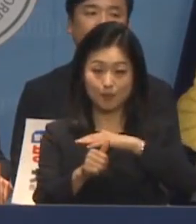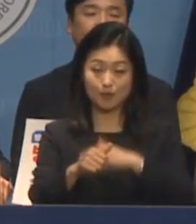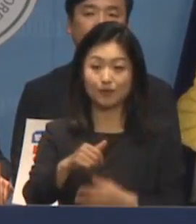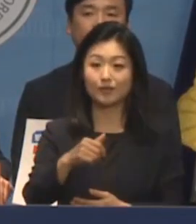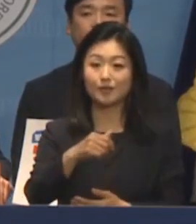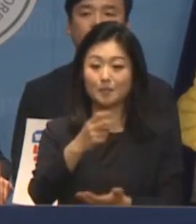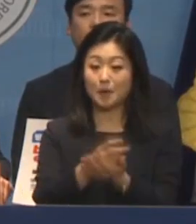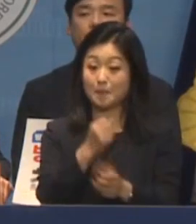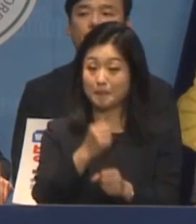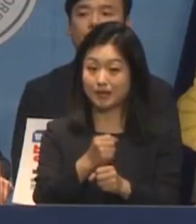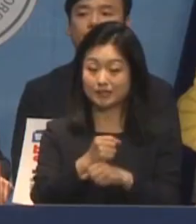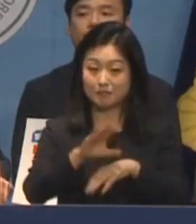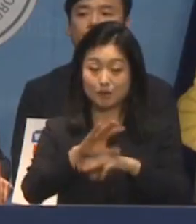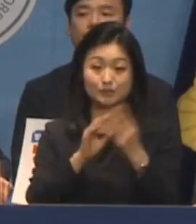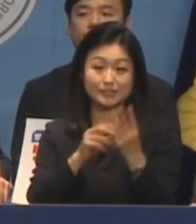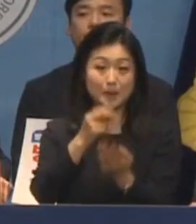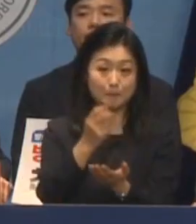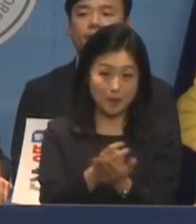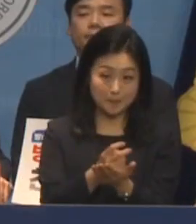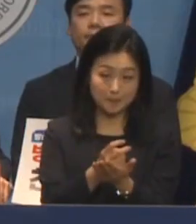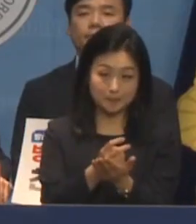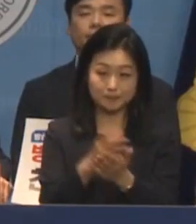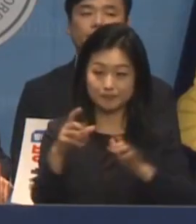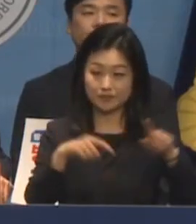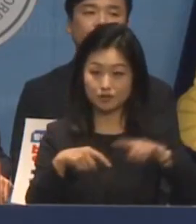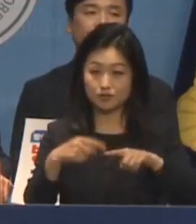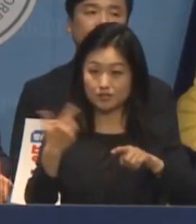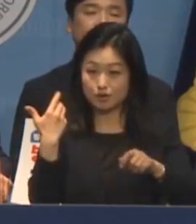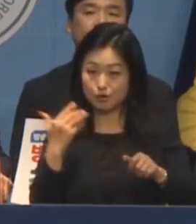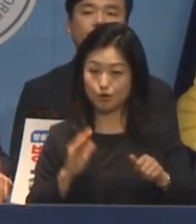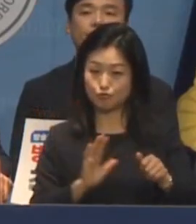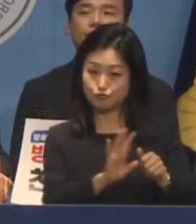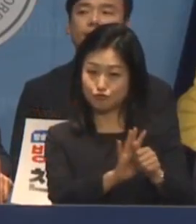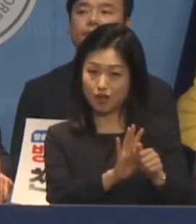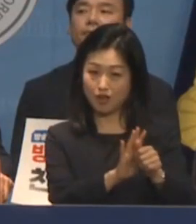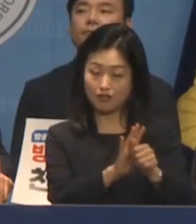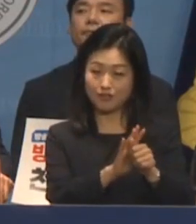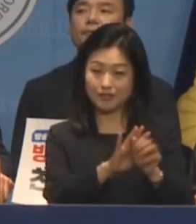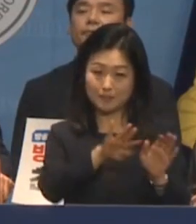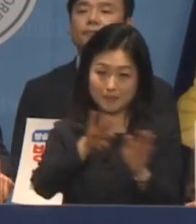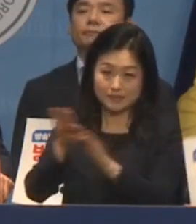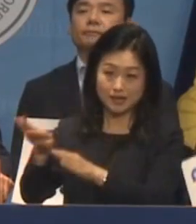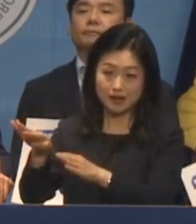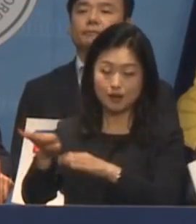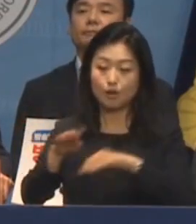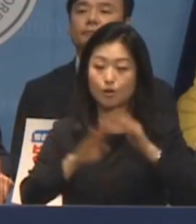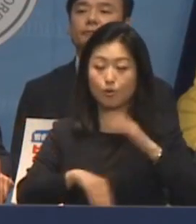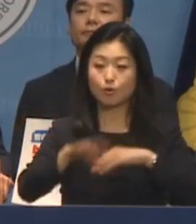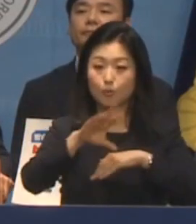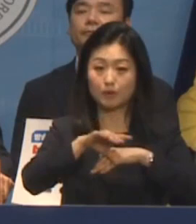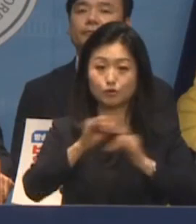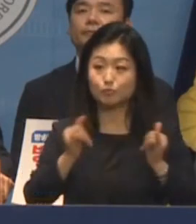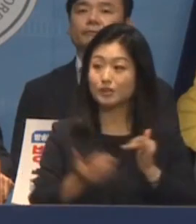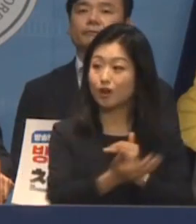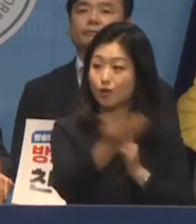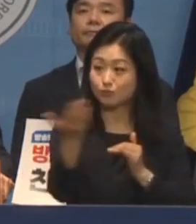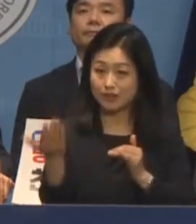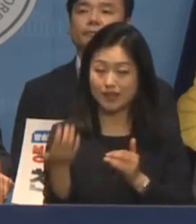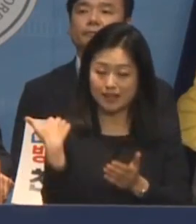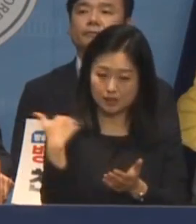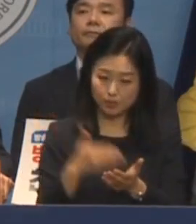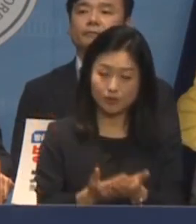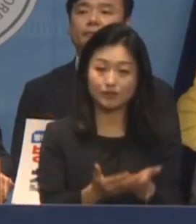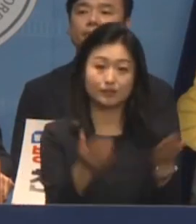3법은 정치적 후견주의를 배제하고 공영방송을 국민들에게 돌려드리는 것입니다. 그러나 윤석열